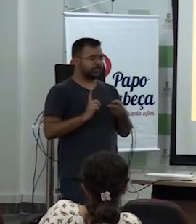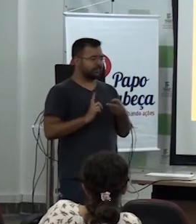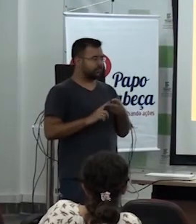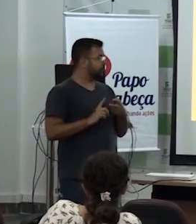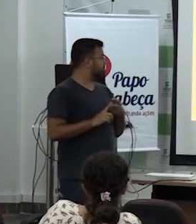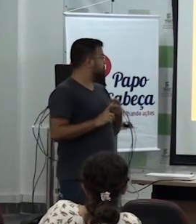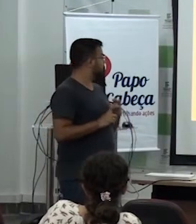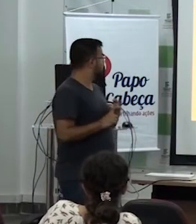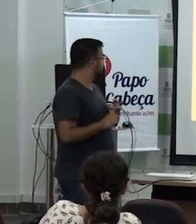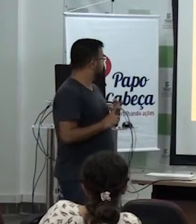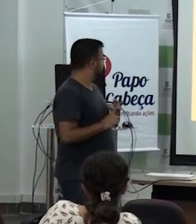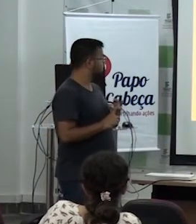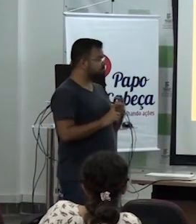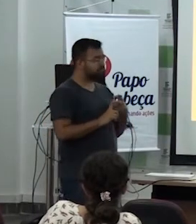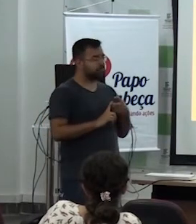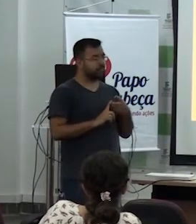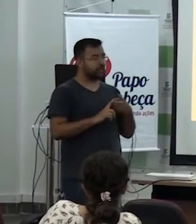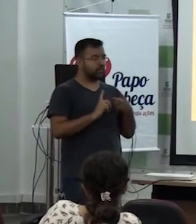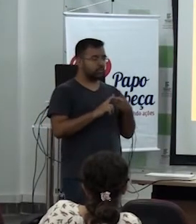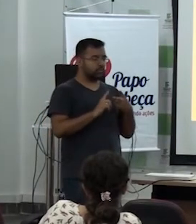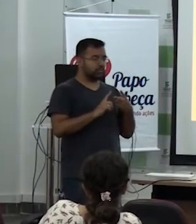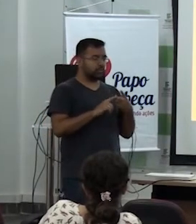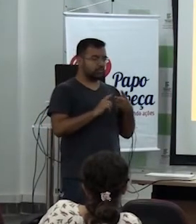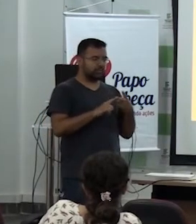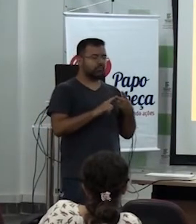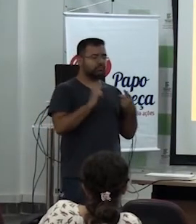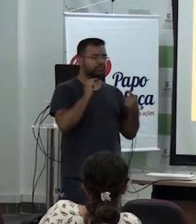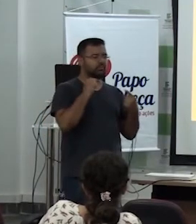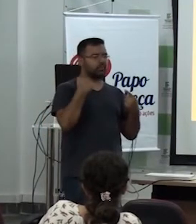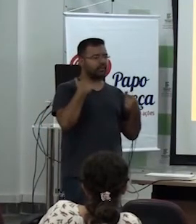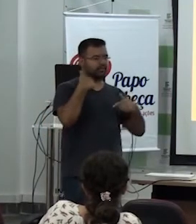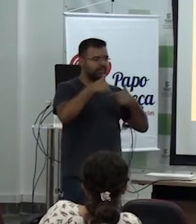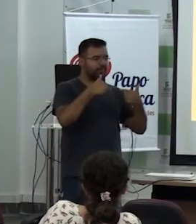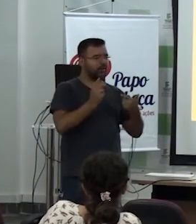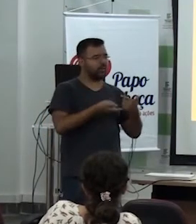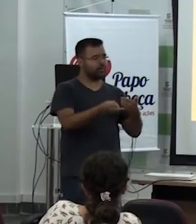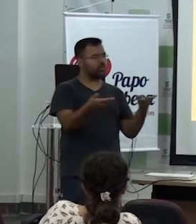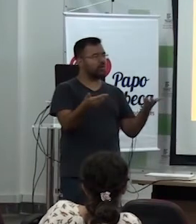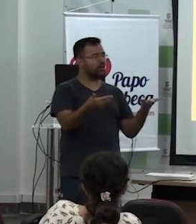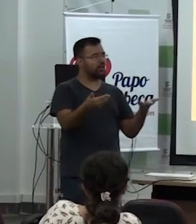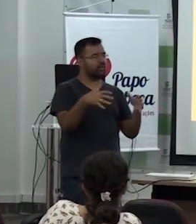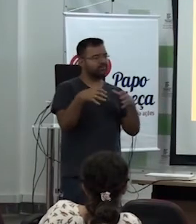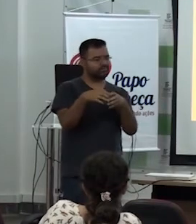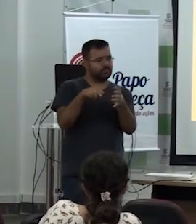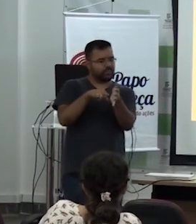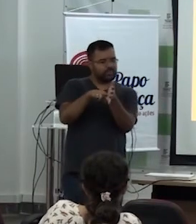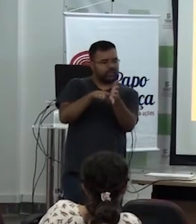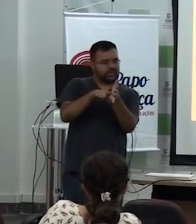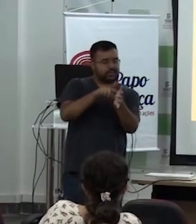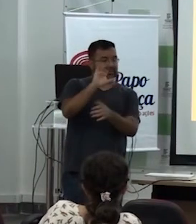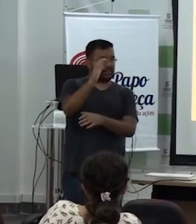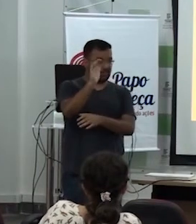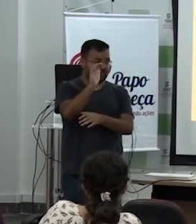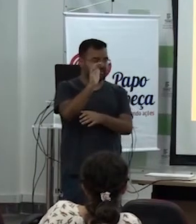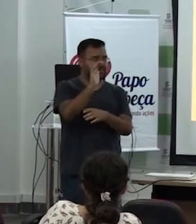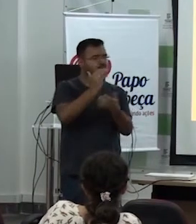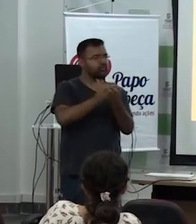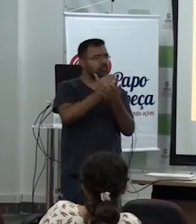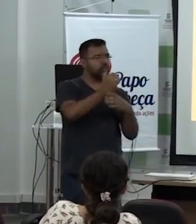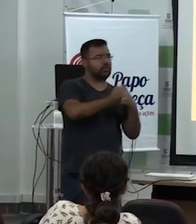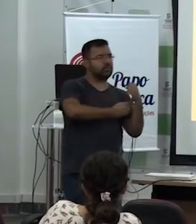com tecnologias de conhecimento de padrões, que é o trabalho que eu tenho realizado com a equipe de iniciação científica, também desde o